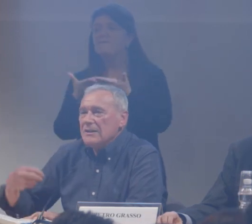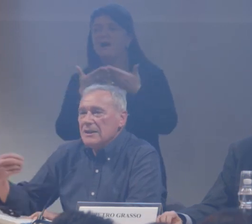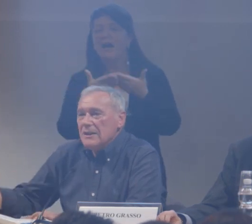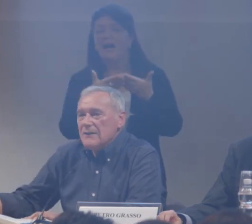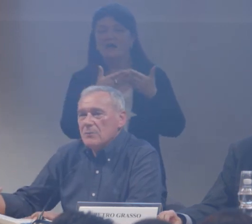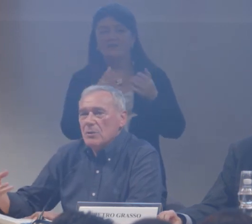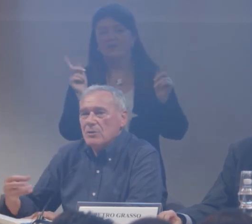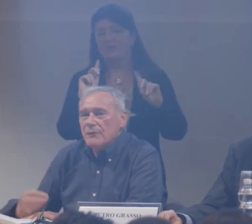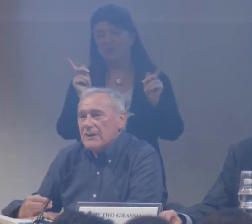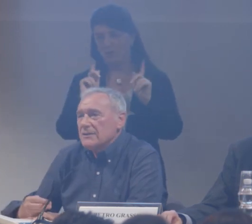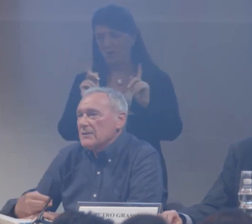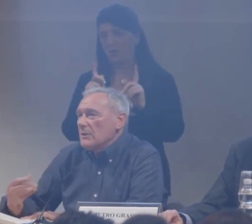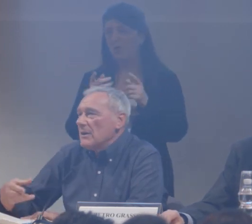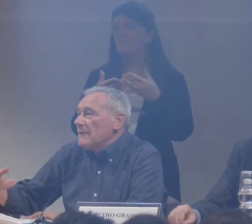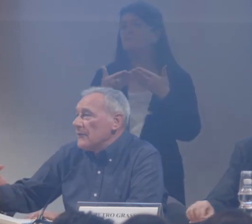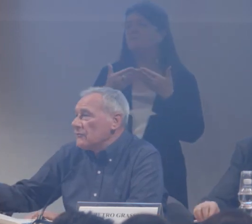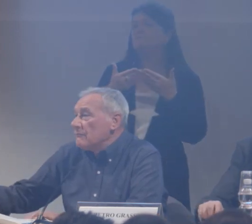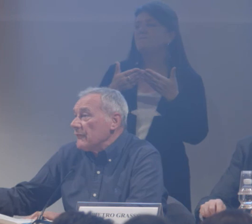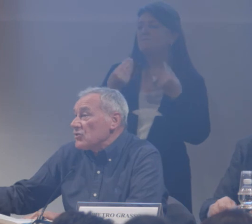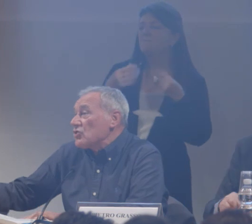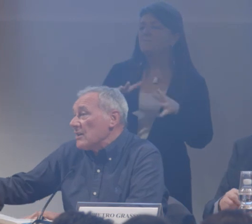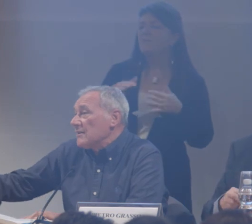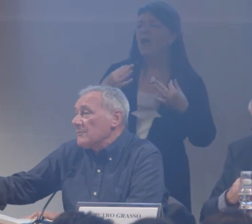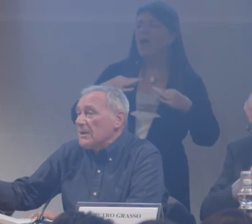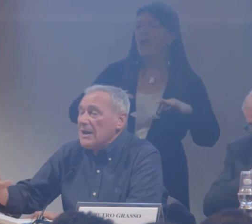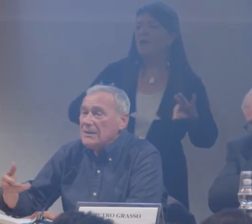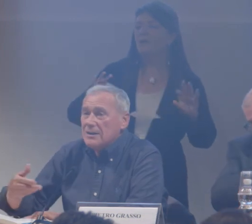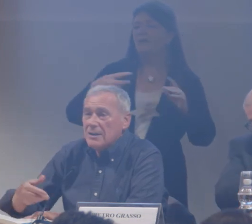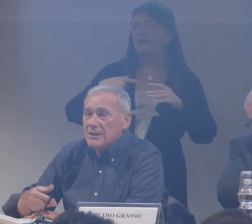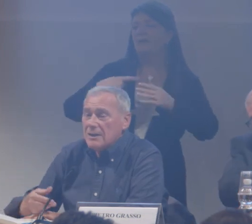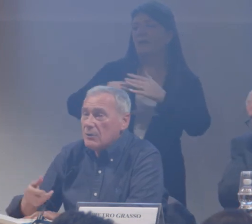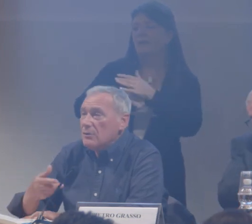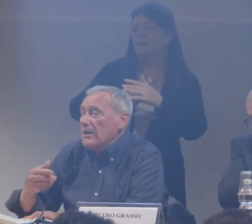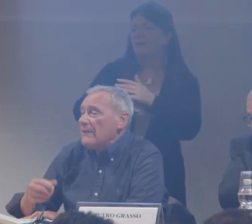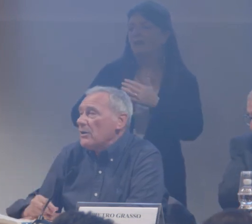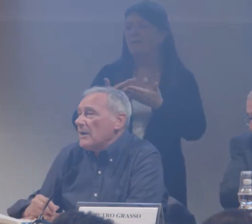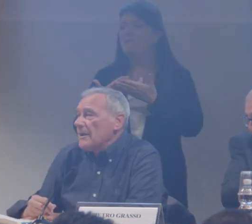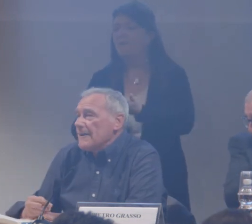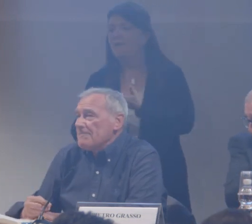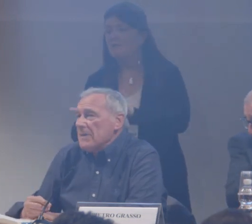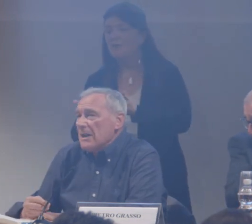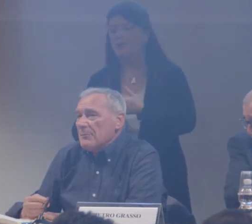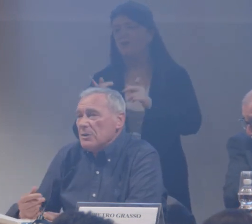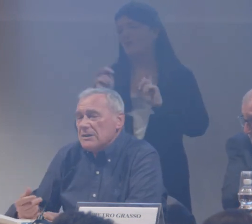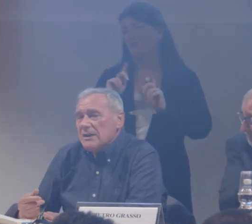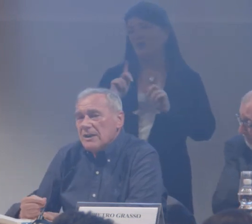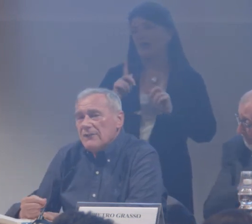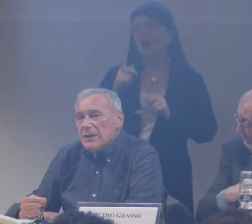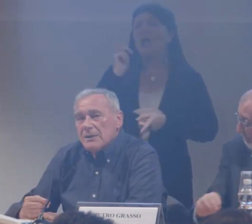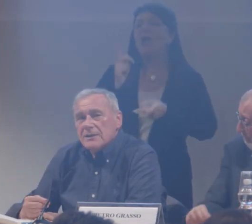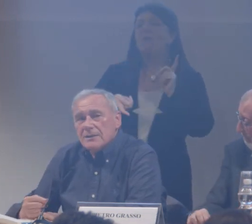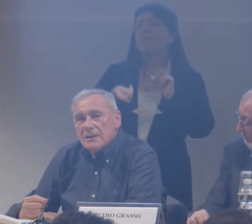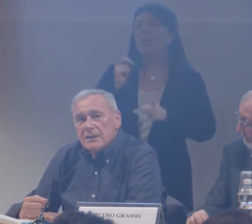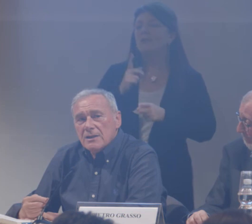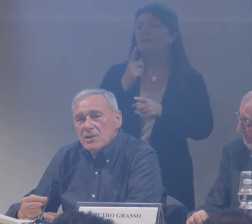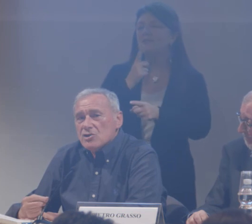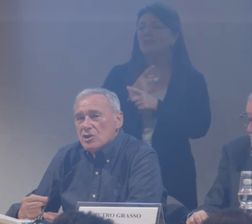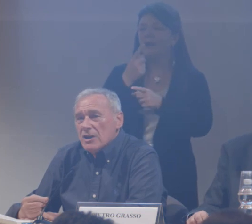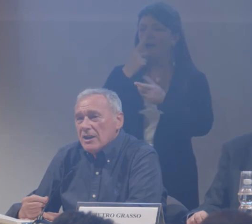di clientelismo, non fatta di quelle faccende sbrigate dall'onorevole, ma la politica che